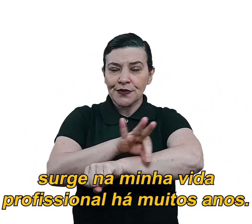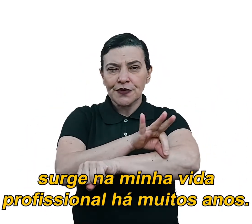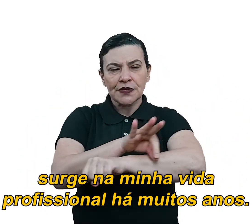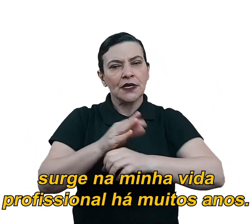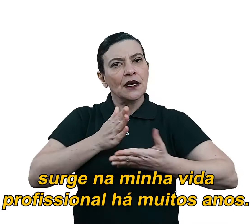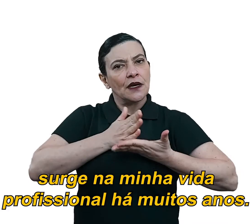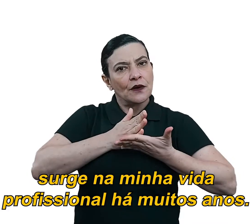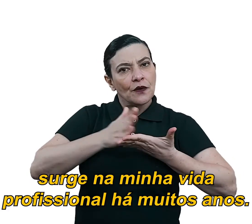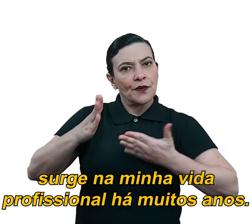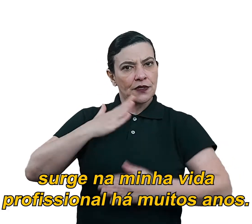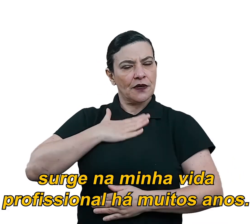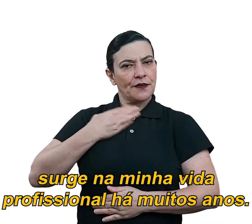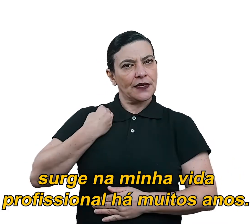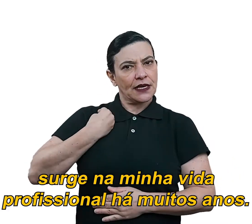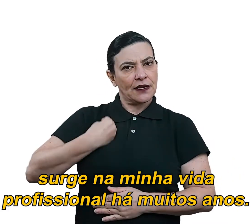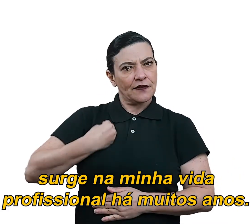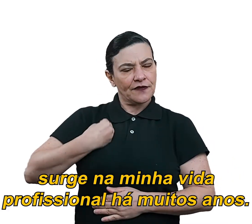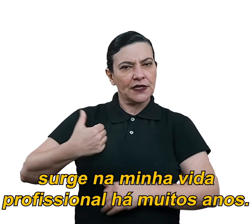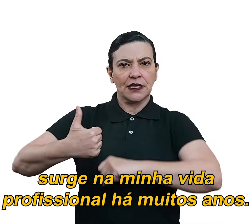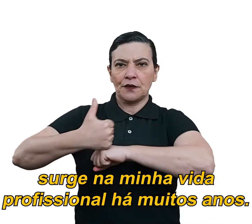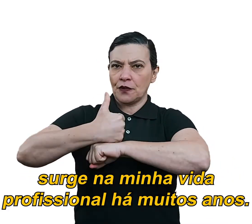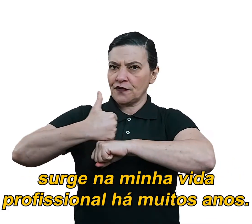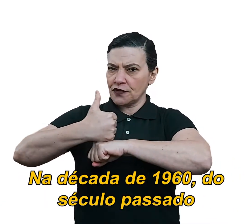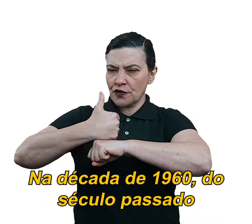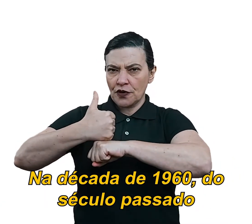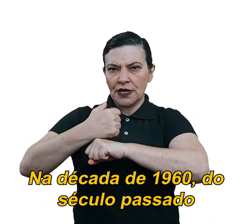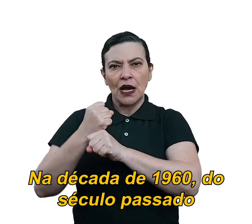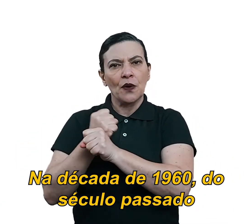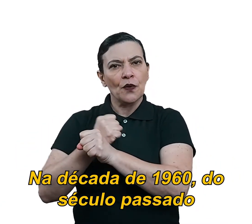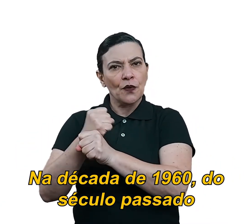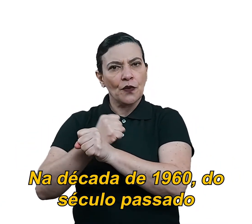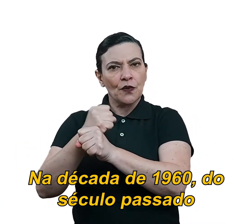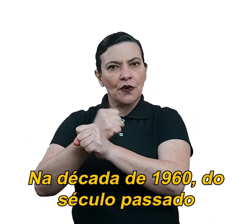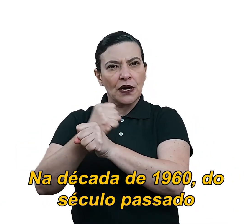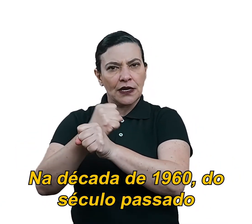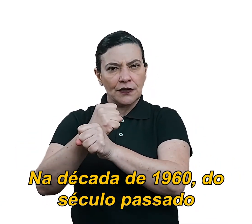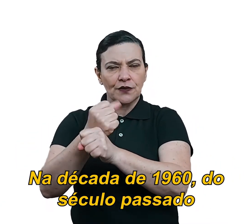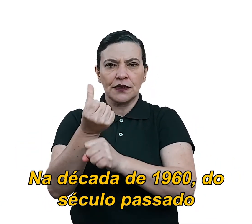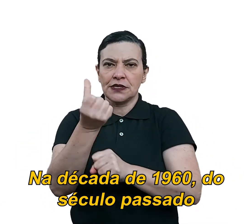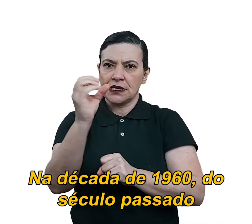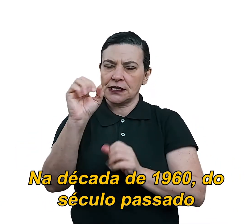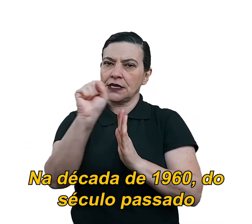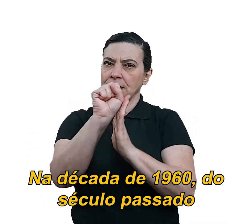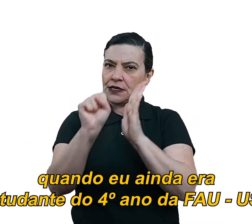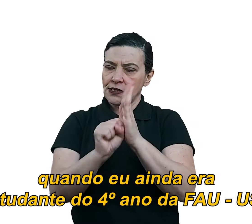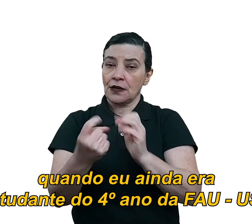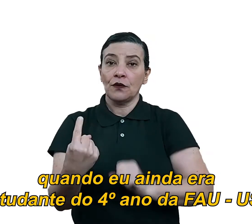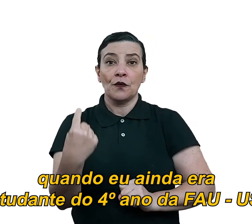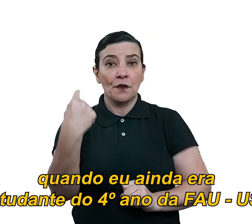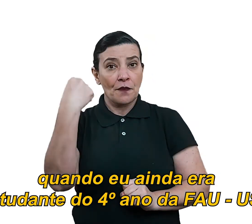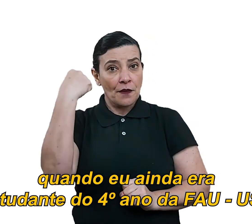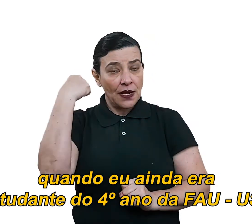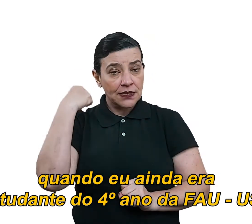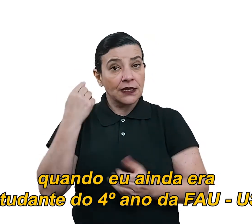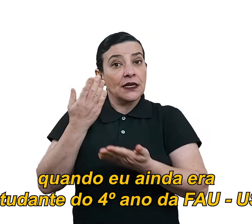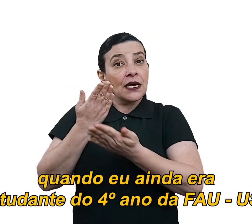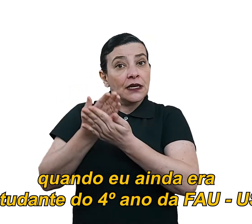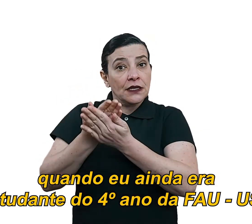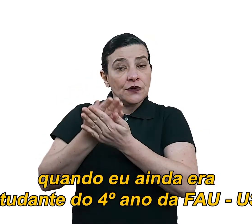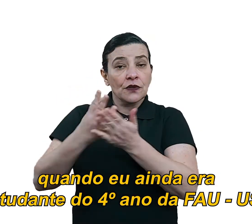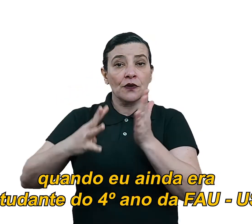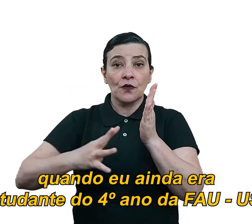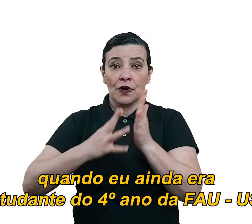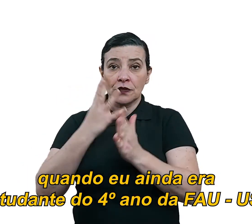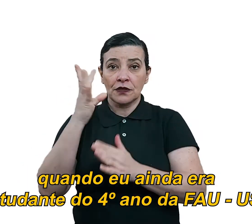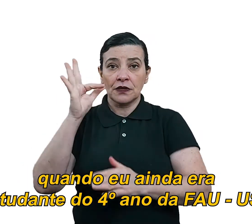como surge na minha vida profissional, há muitos anos, na década de 60 do século passado, quando ainda era estudante